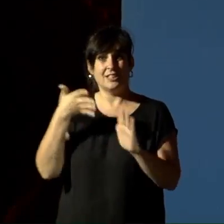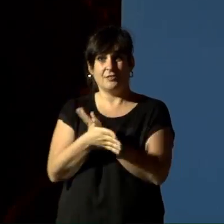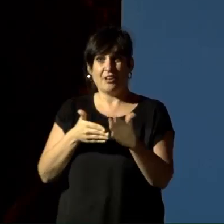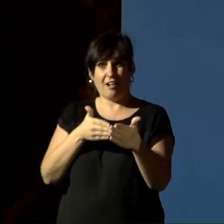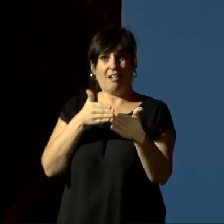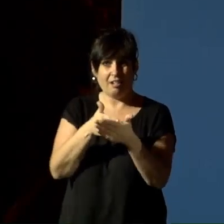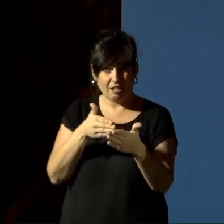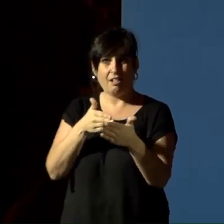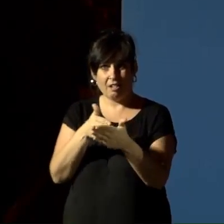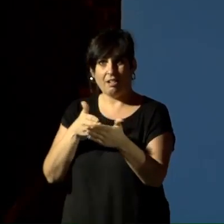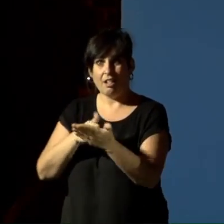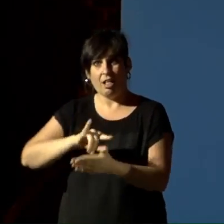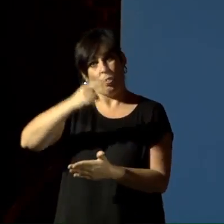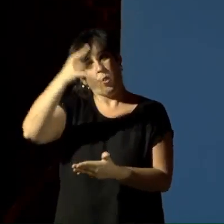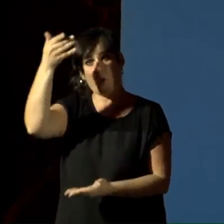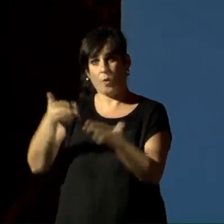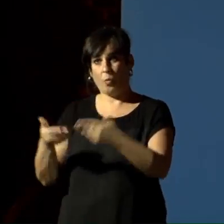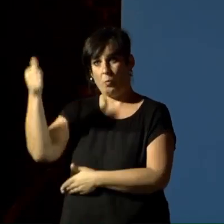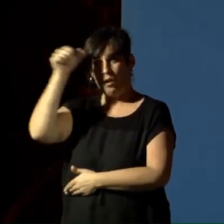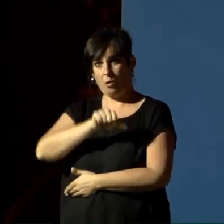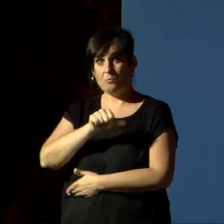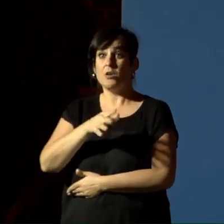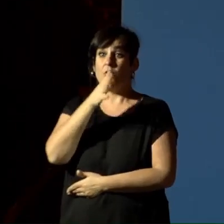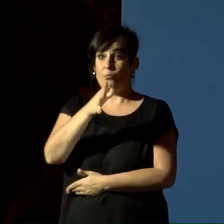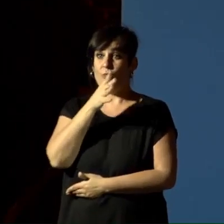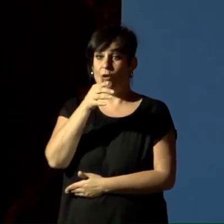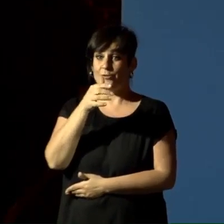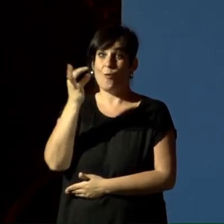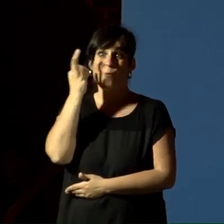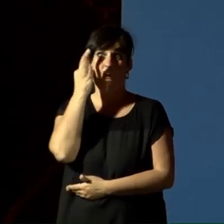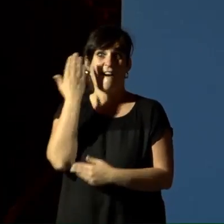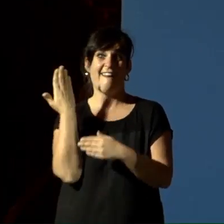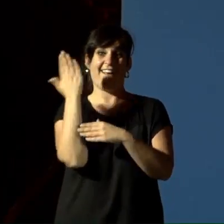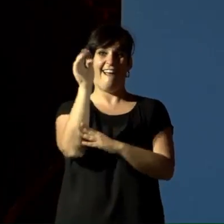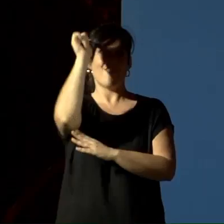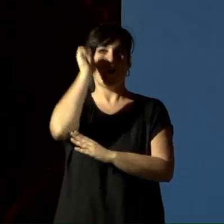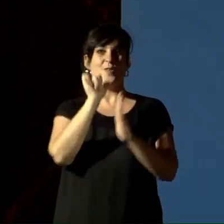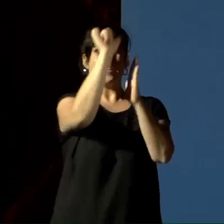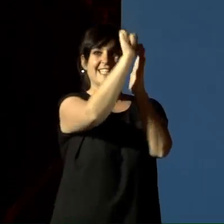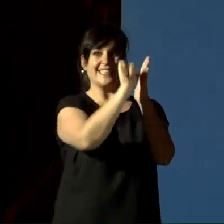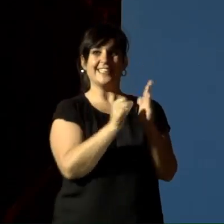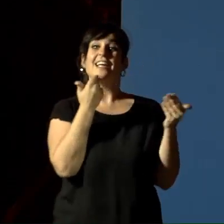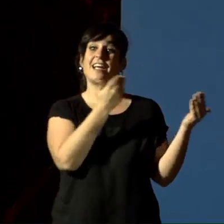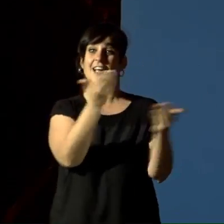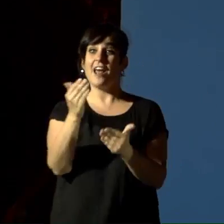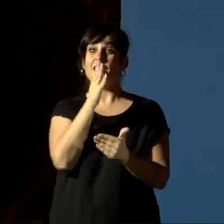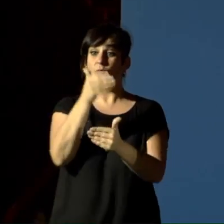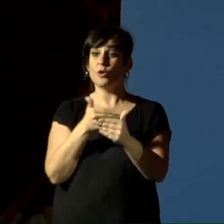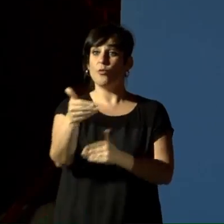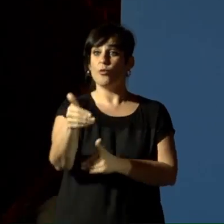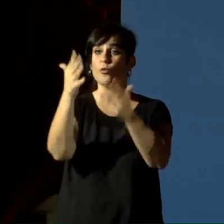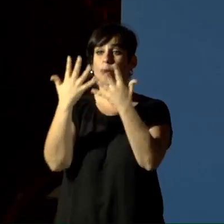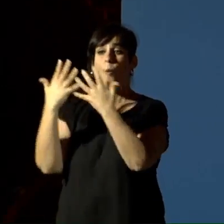Así que quero darlle as gracias ás compañeiras que encabezan a candidatura aquí en Ourense e que lle van decir no Parlamento de